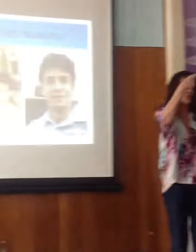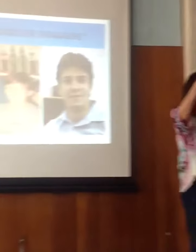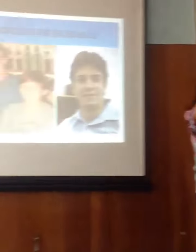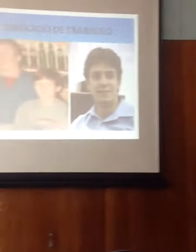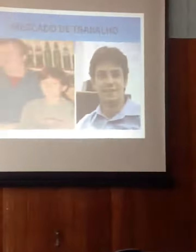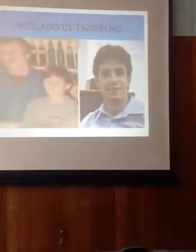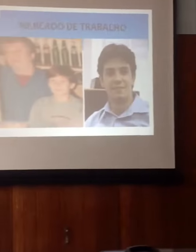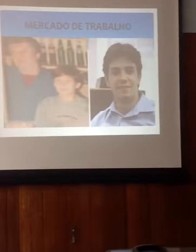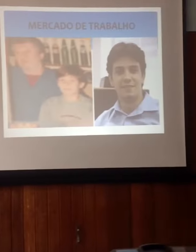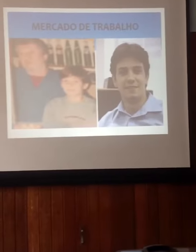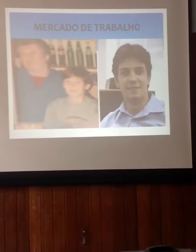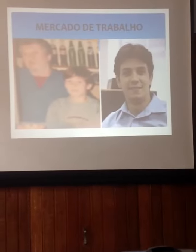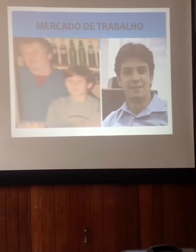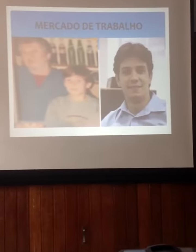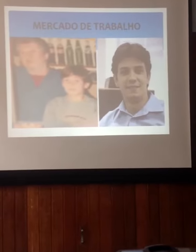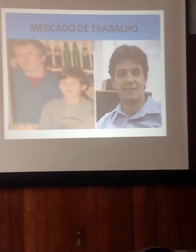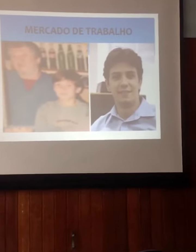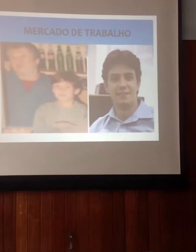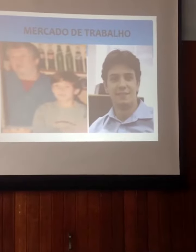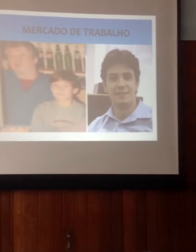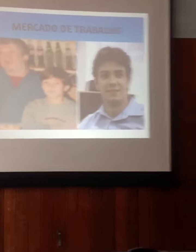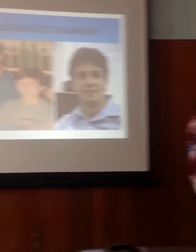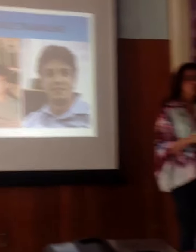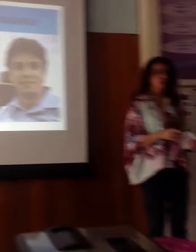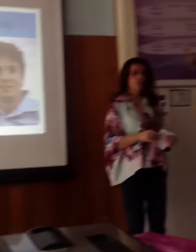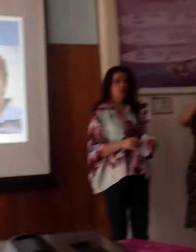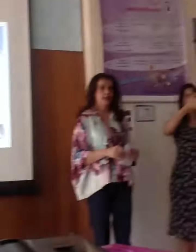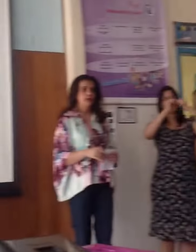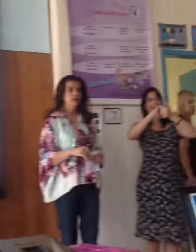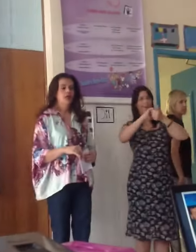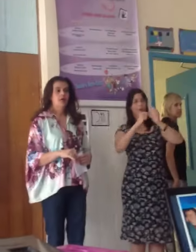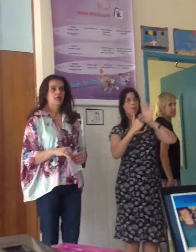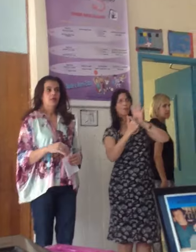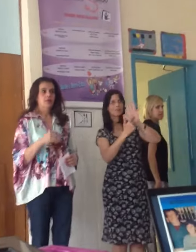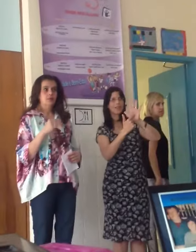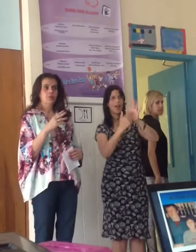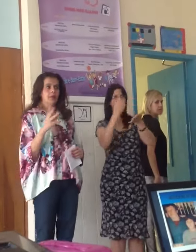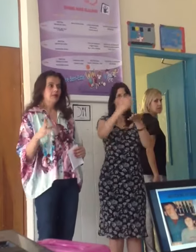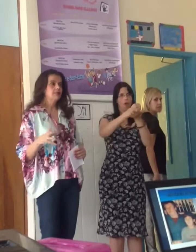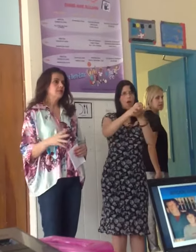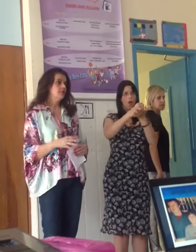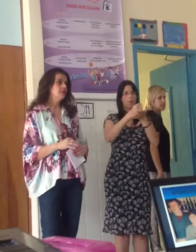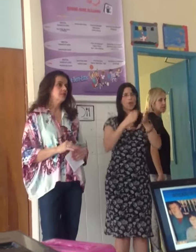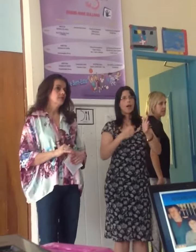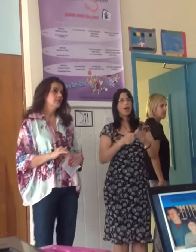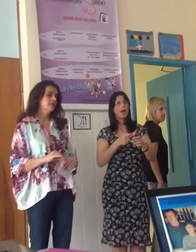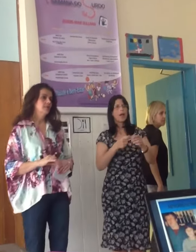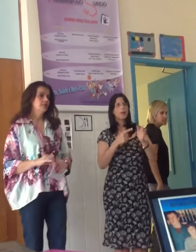gesto, mostrava o corpo, enfim, ele ajudou muito o pai no bar,